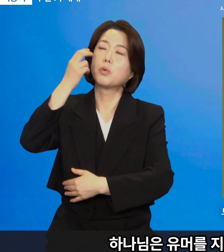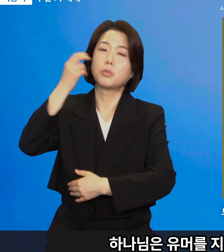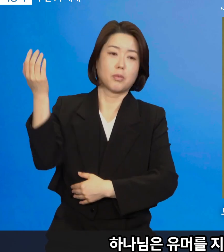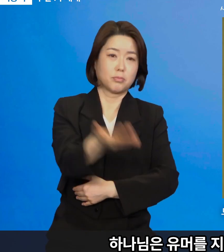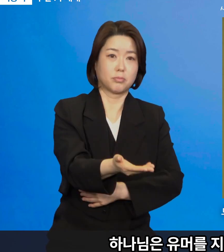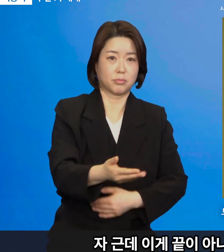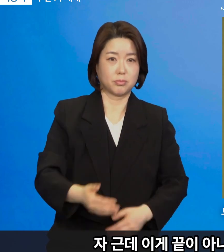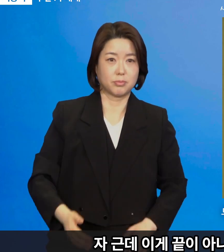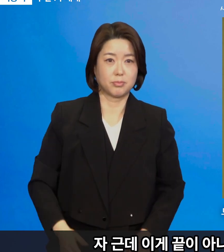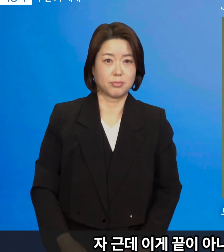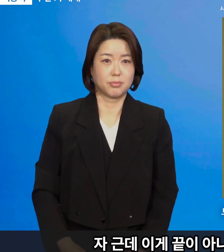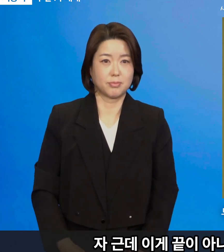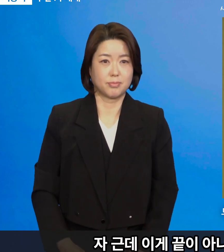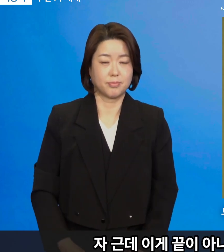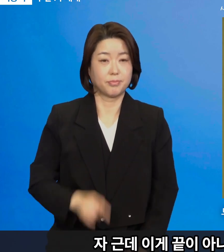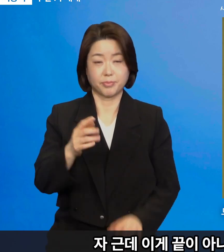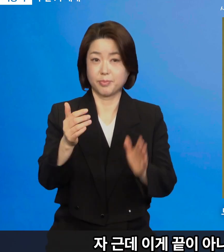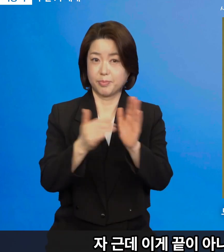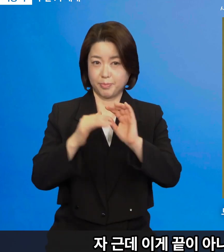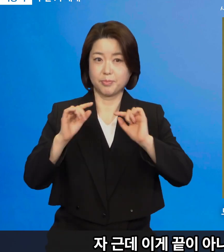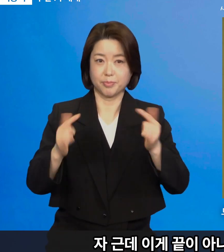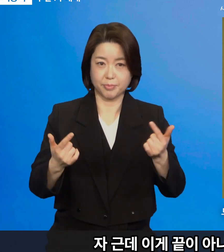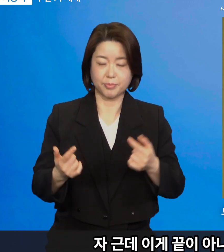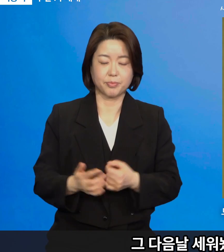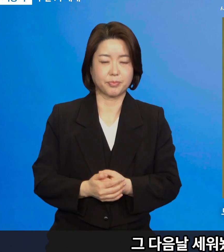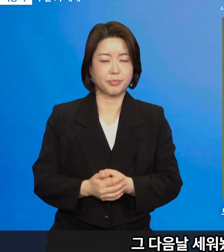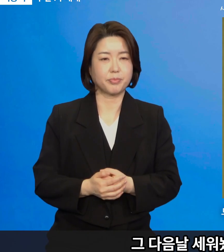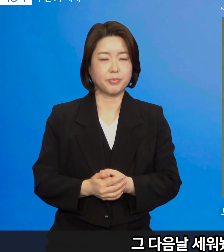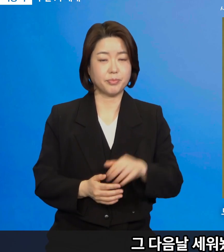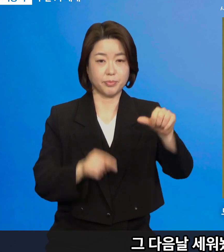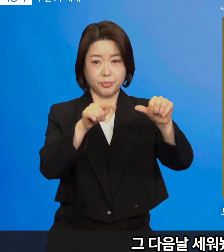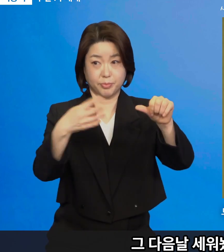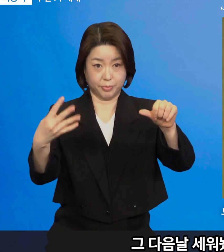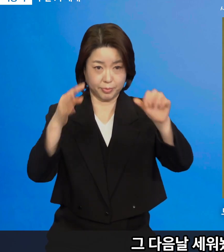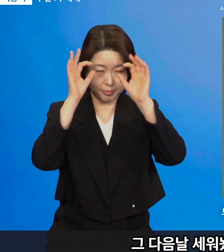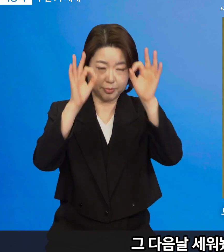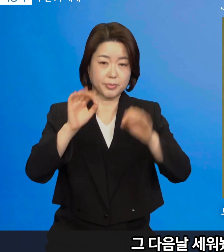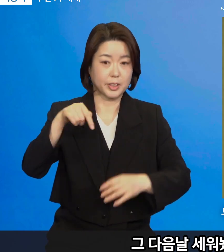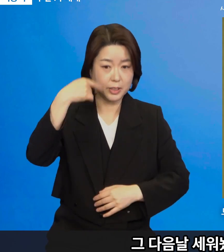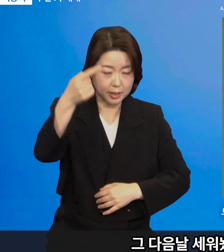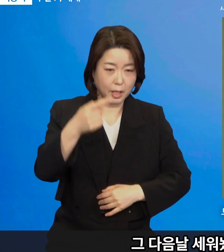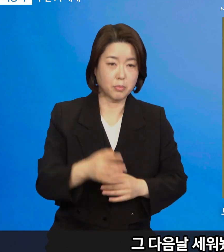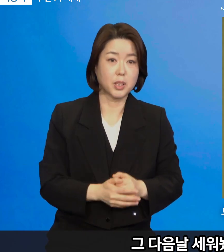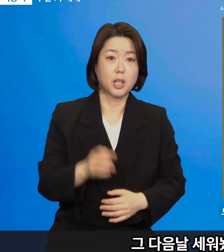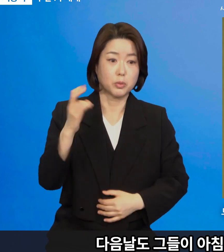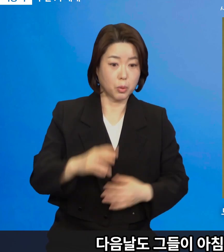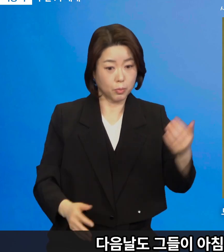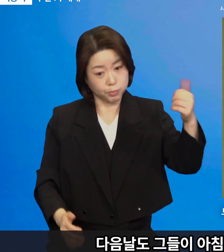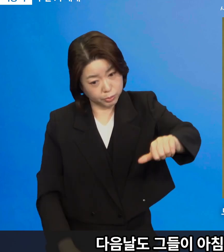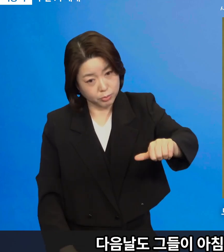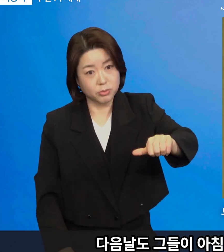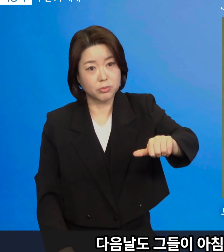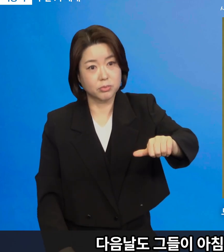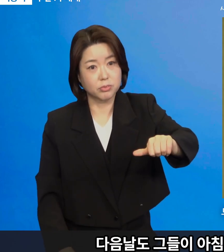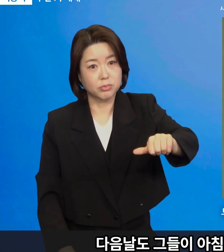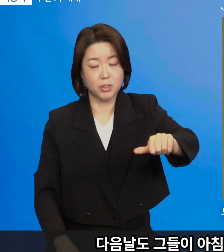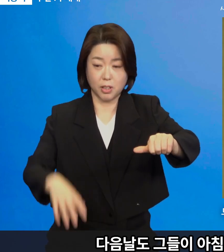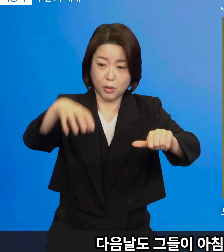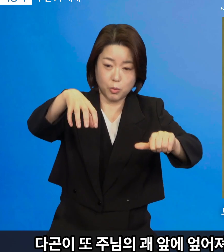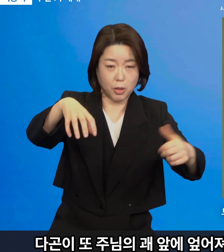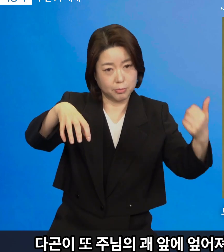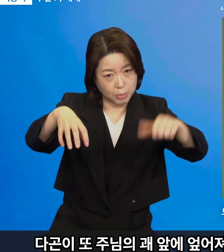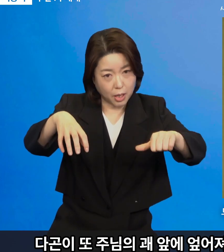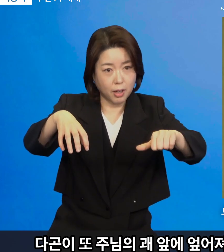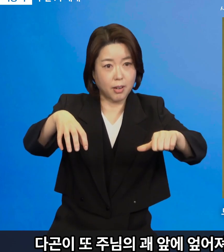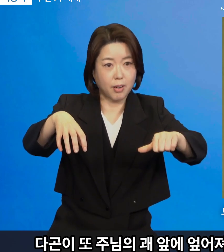자, 근데 이게 끝이 아니고 4절에 또 벌어요. 그 다음날 세워놨더니 또 또 쓰러져. 다음 날도 그들이 아침 일찍 일어나서